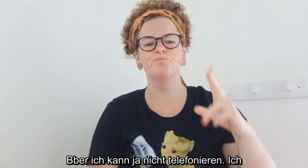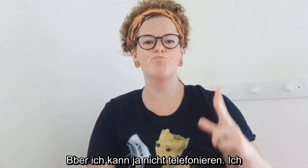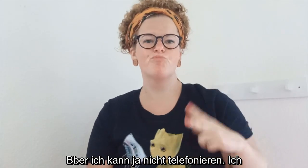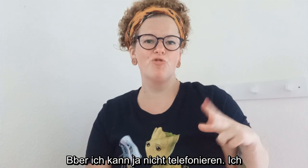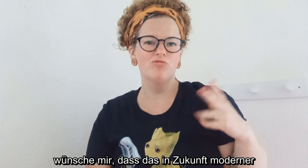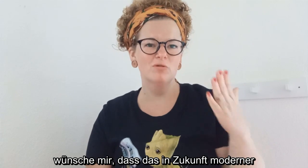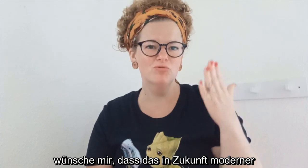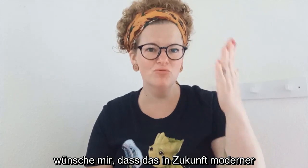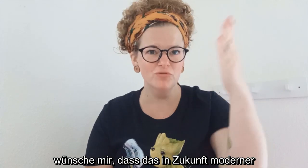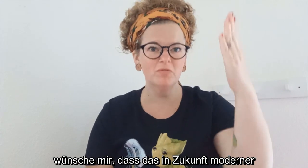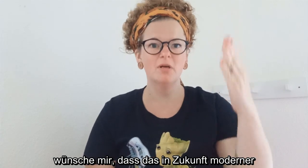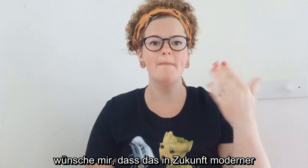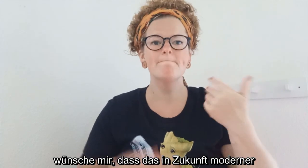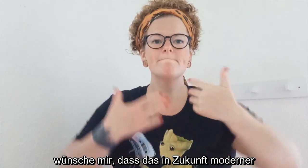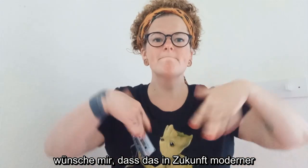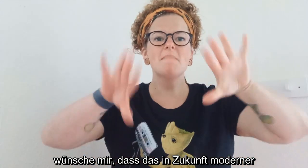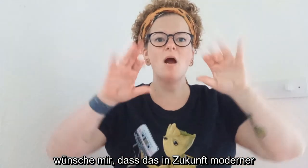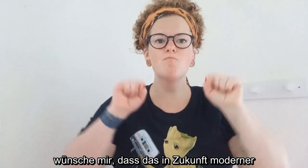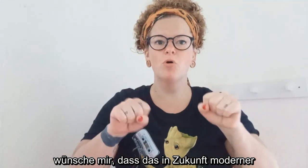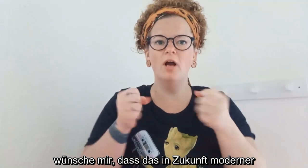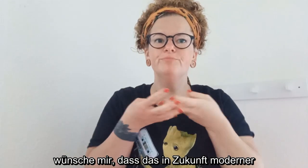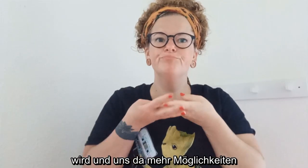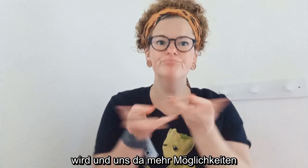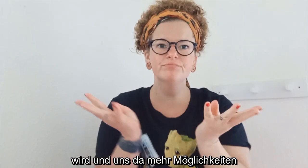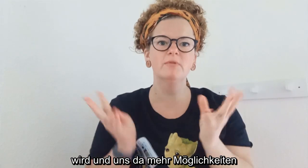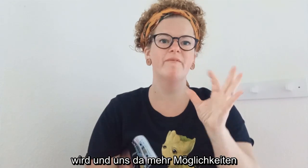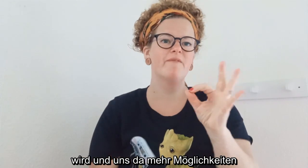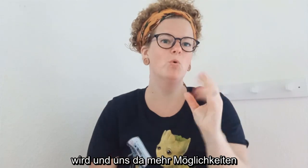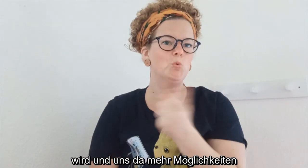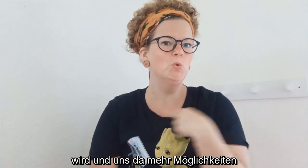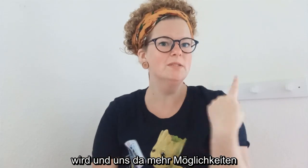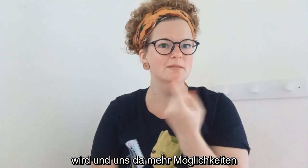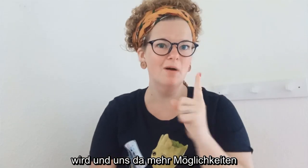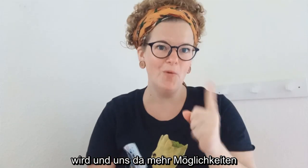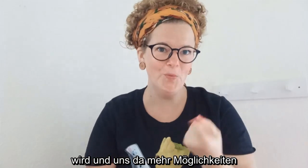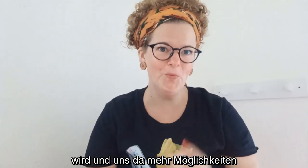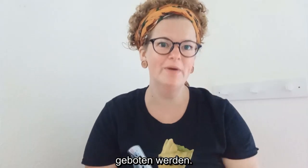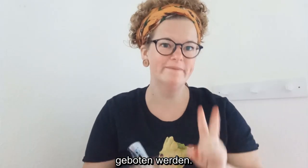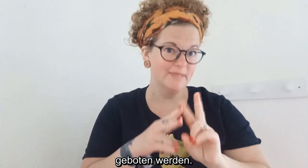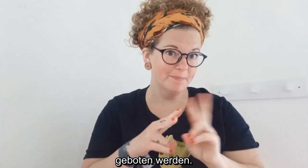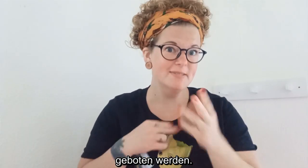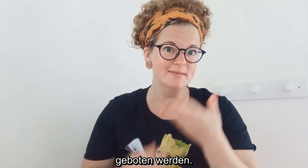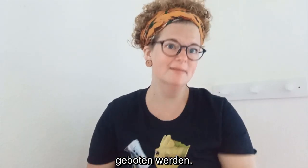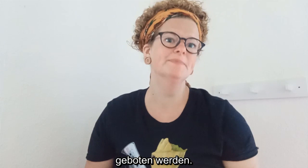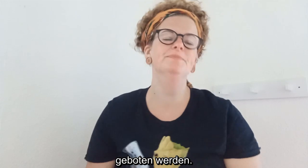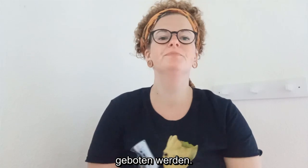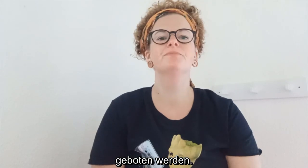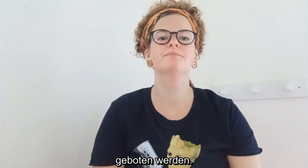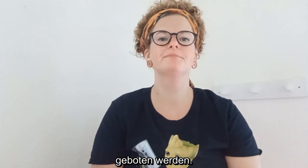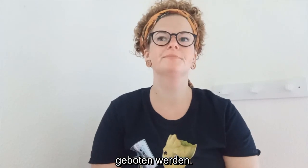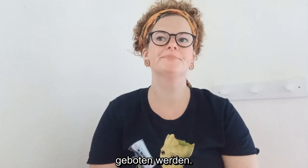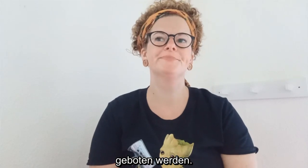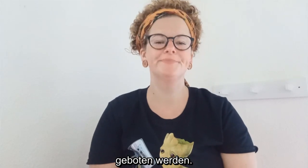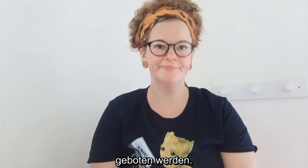Ich wünsche mir, dass das in Zukunft moderner wird und uns da mehr Möglichkeiten geboten werden